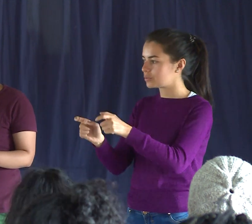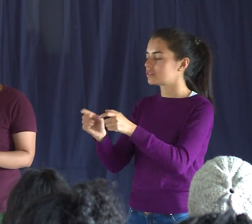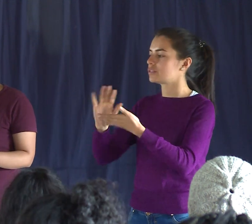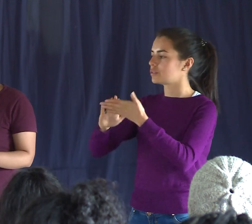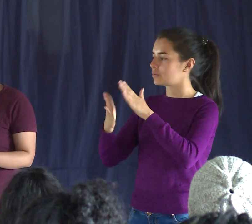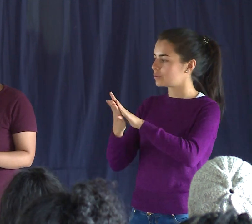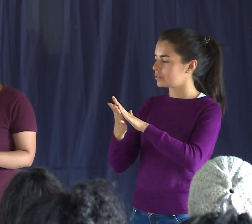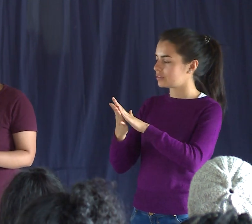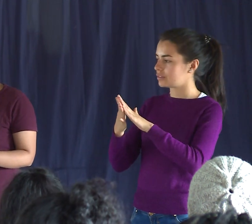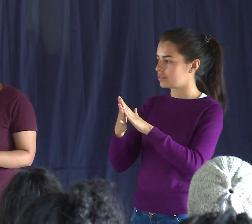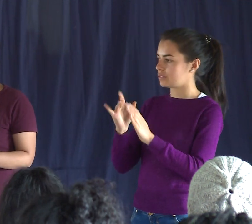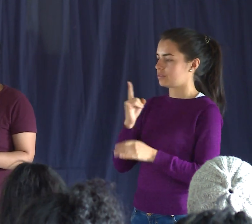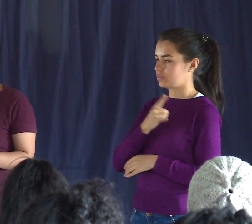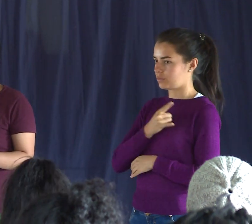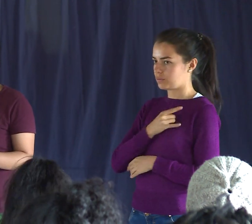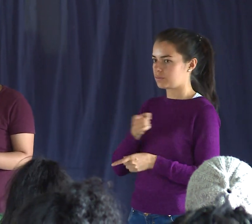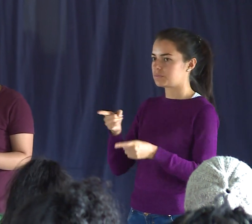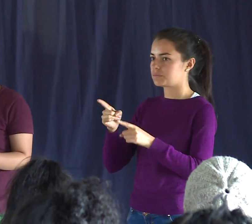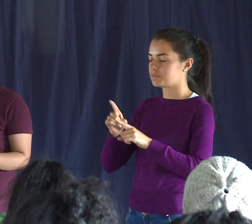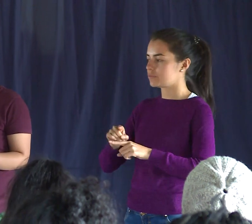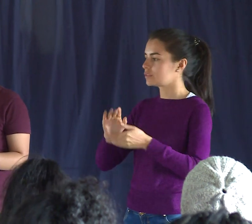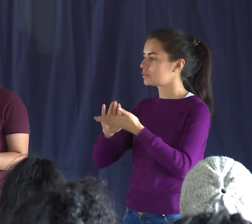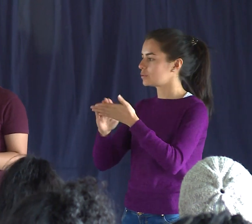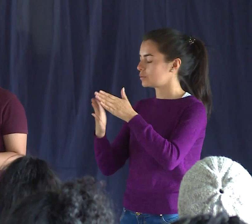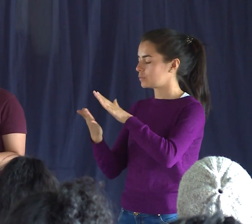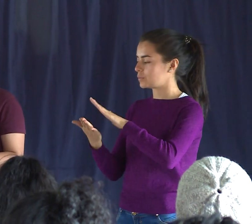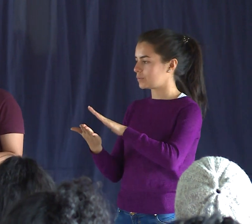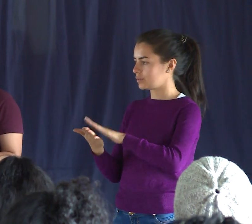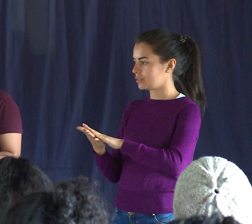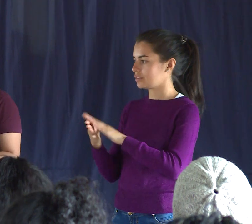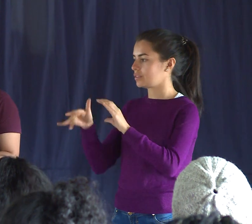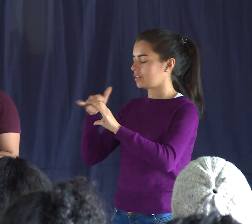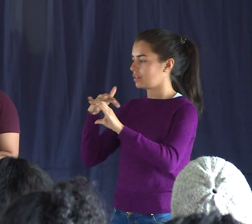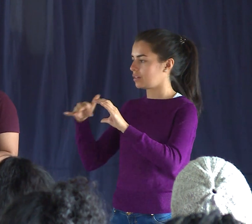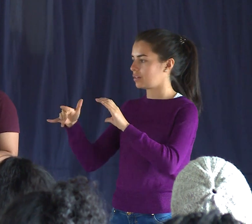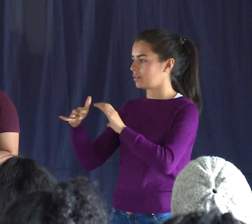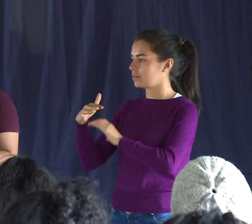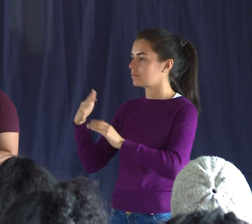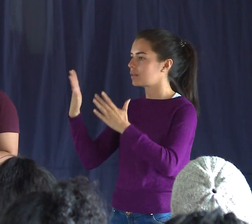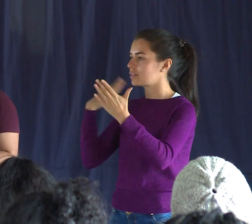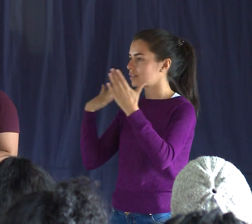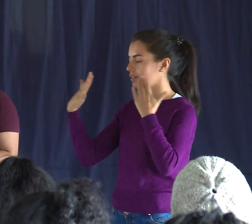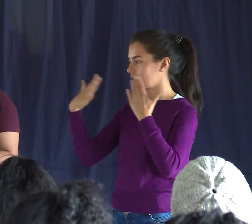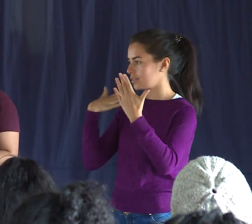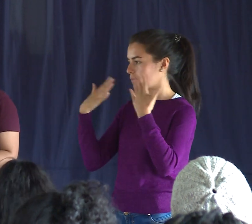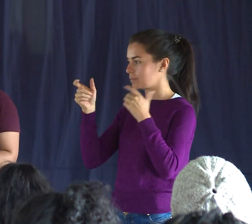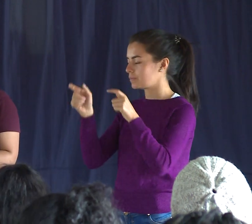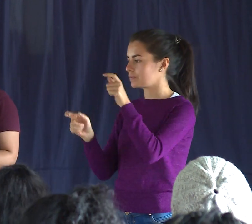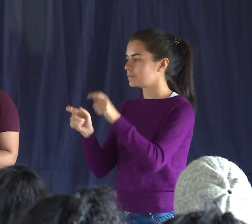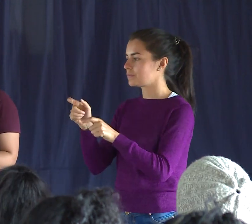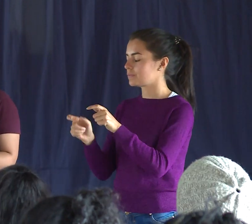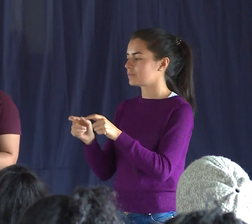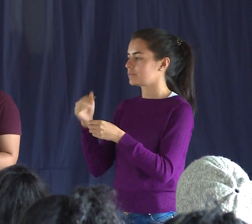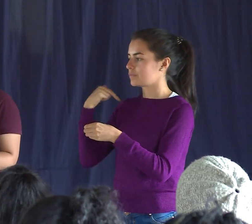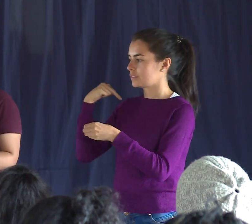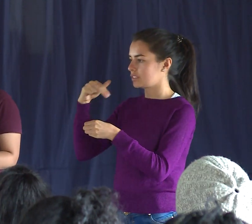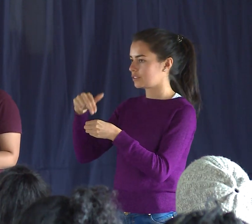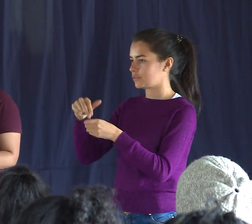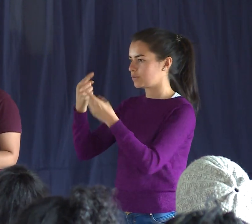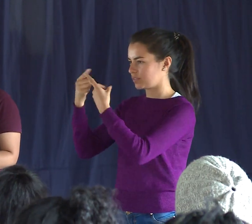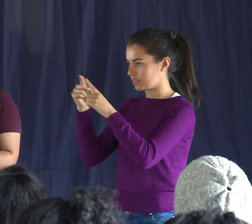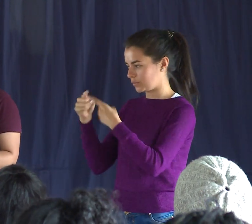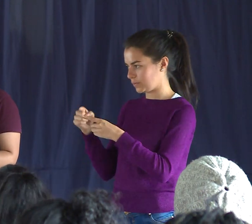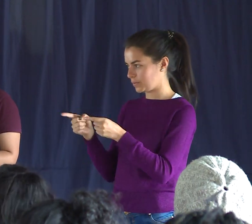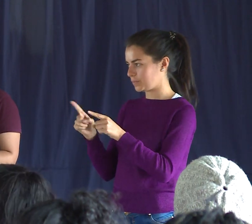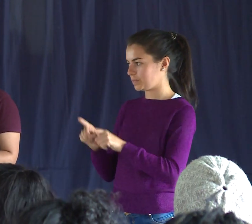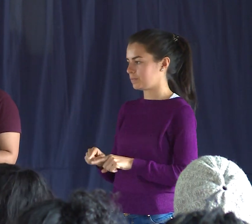colectivos ambientales, de educación popular, campesinos, indígenas e instituciones gubernamentales, entre otros, en